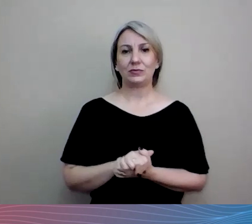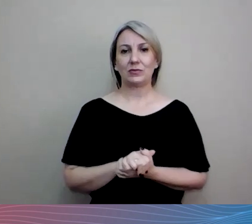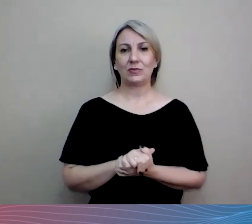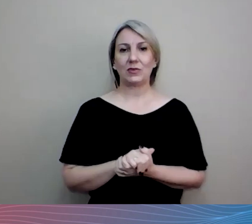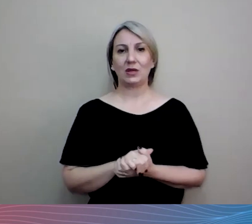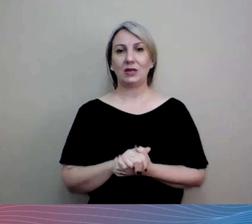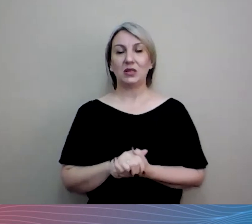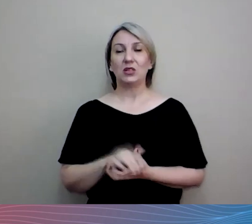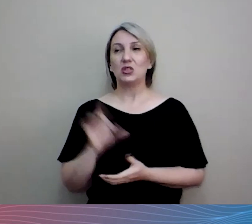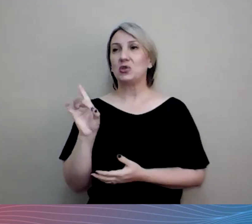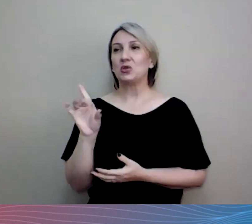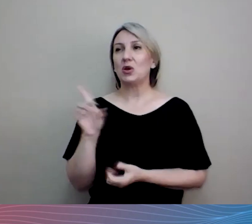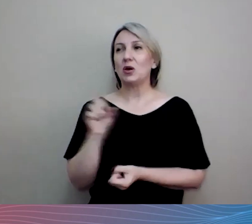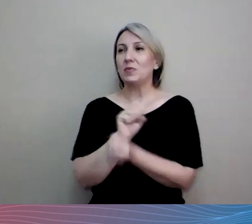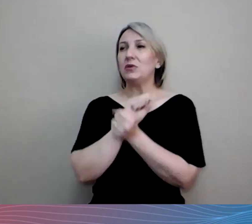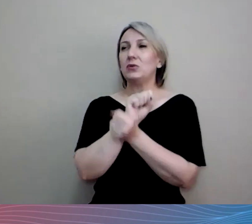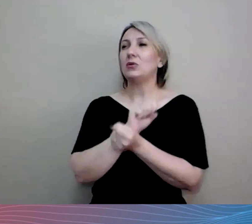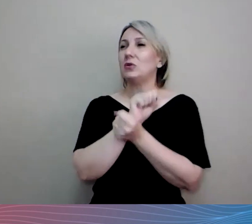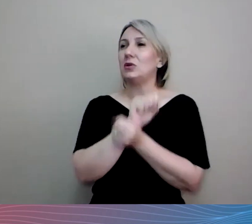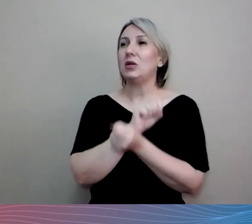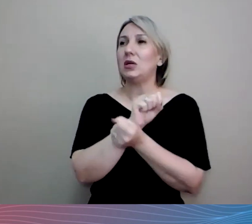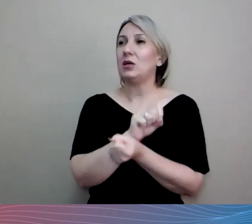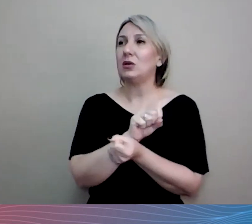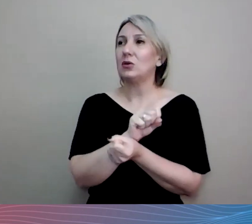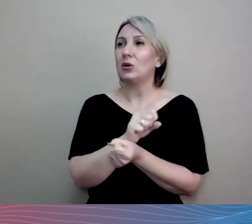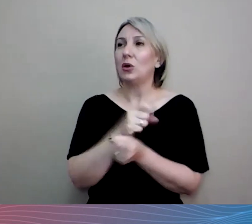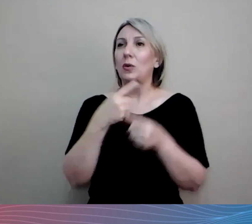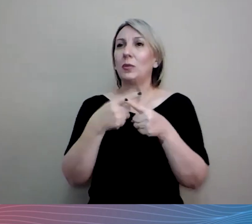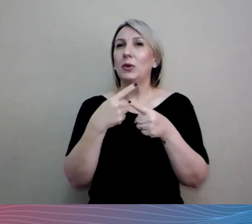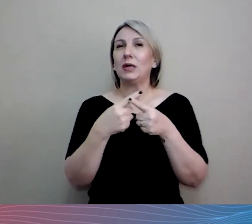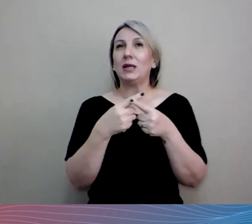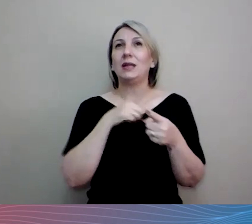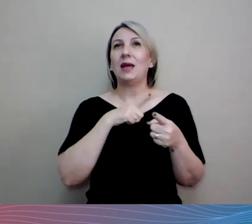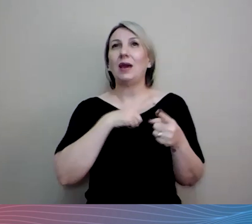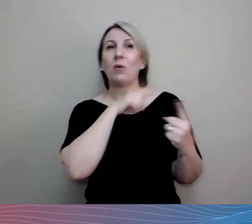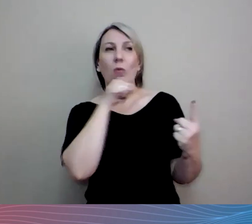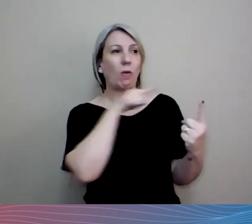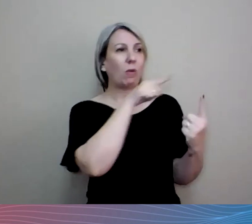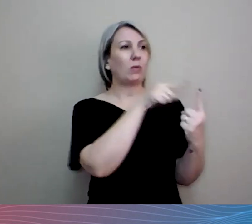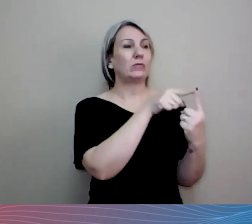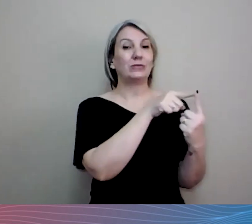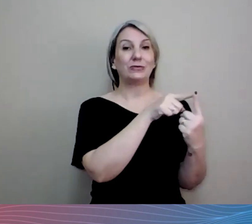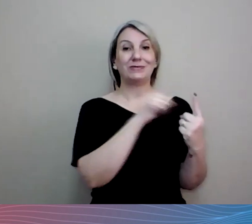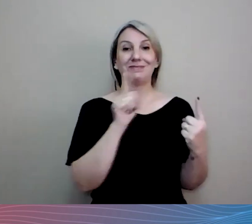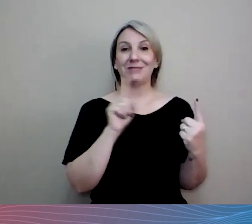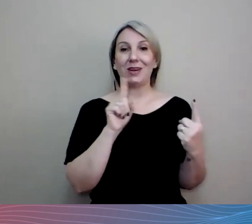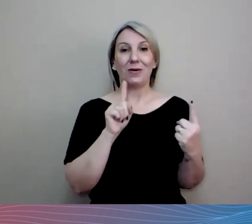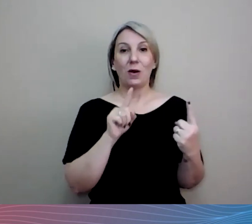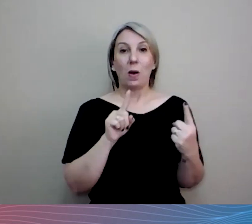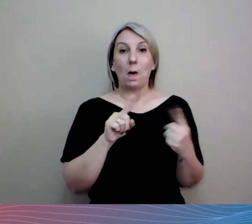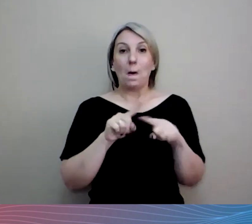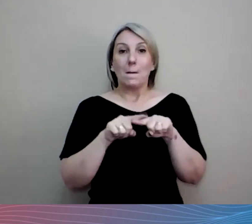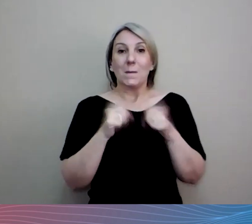causa. Eu sou prisioneiro no próprio Senhor. Quer dizer, o Senhor é quem manda. O Senhor é